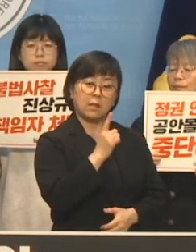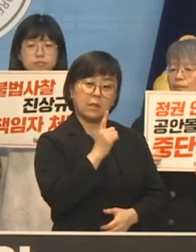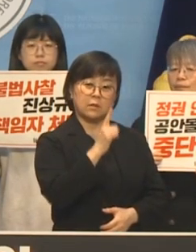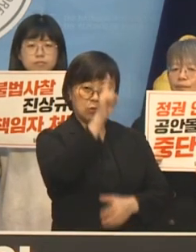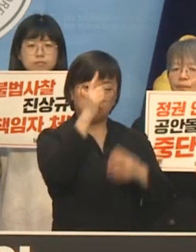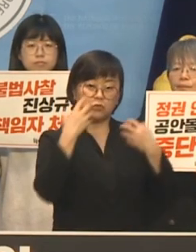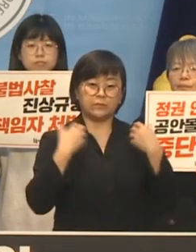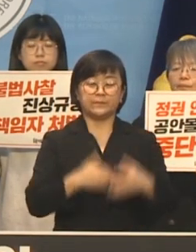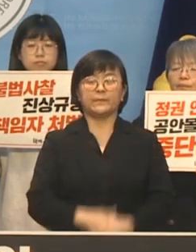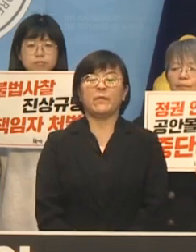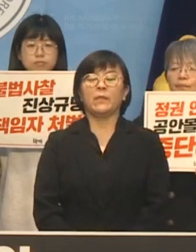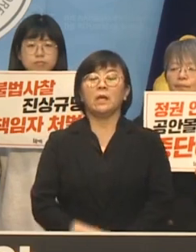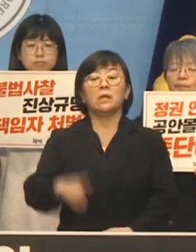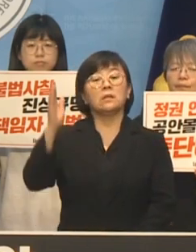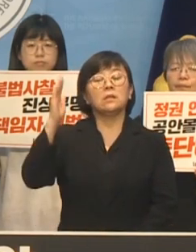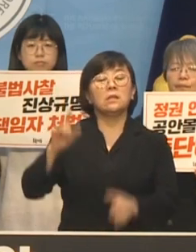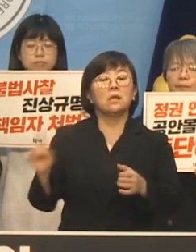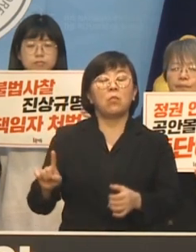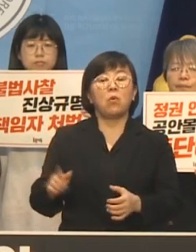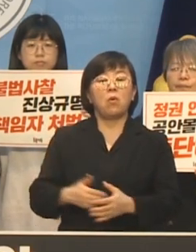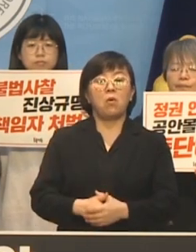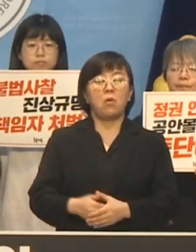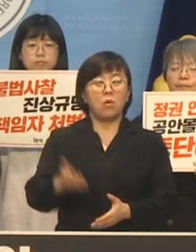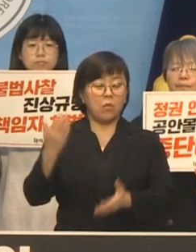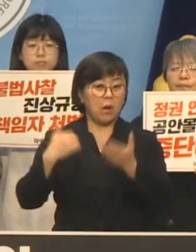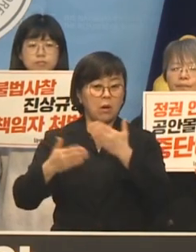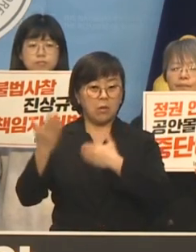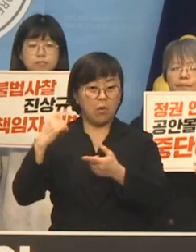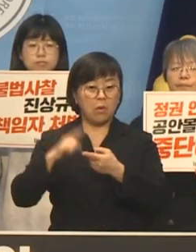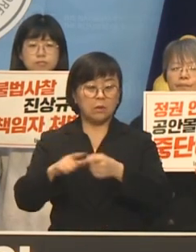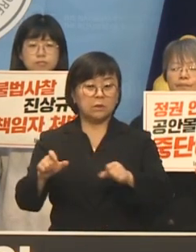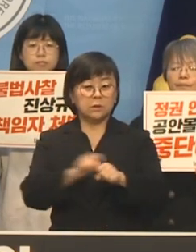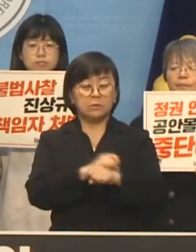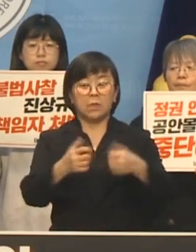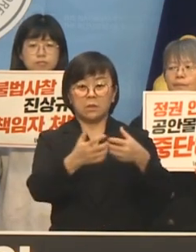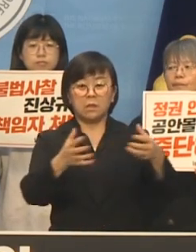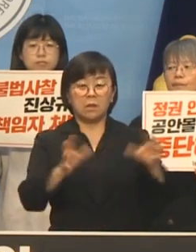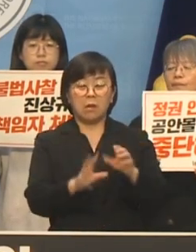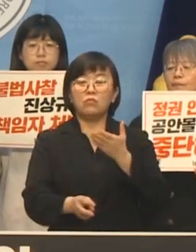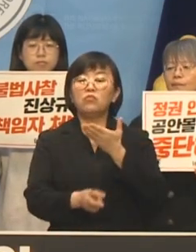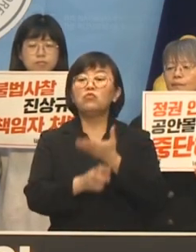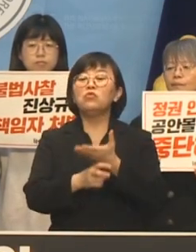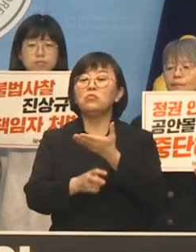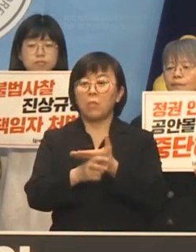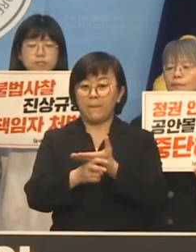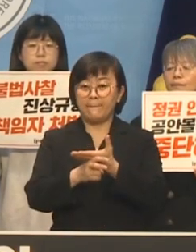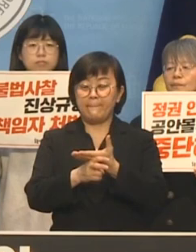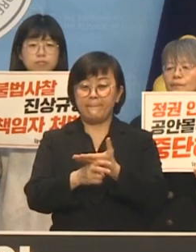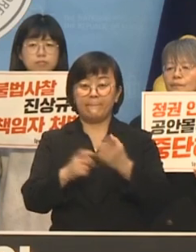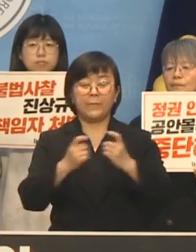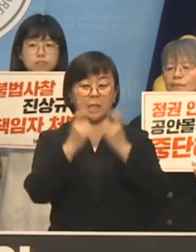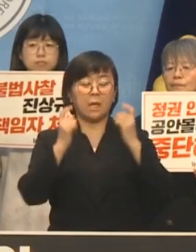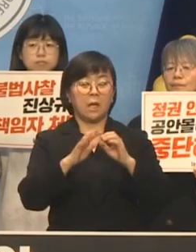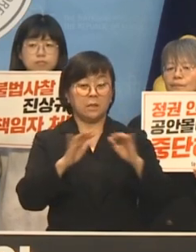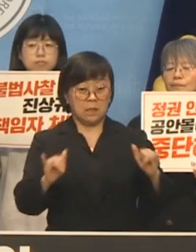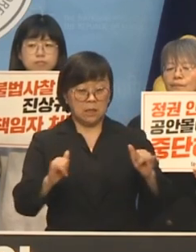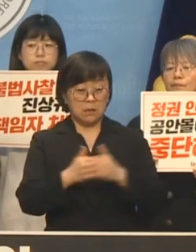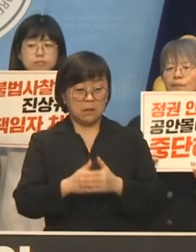정권입니다. 그 이야기는 과거 원세훈 특명팀과 같은 불법 민간인 사찰을